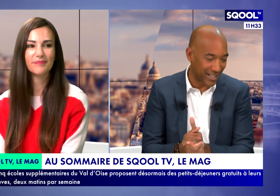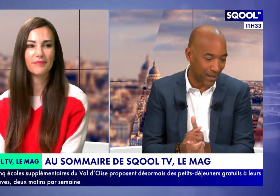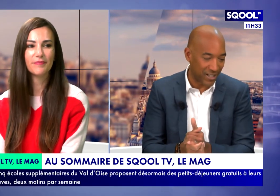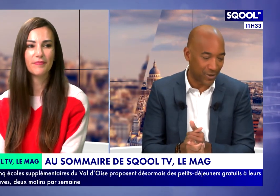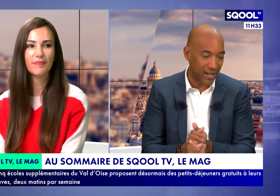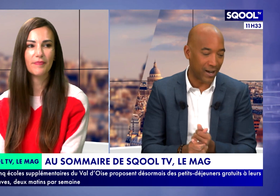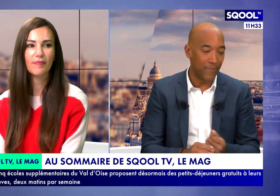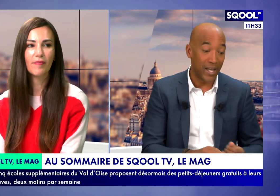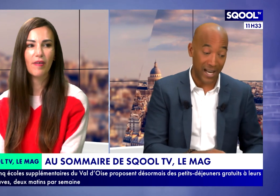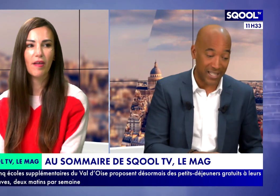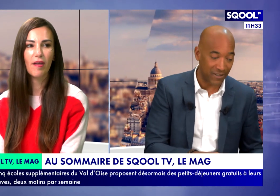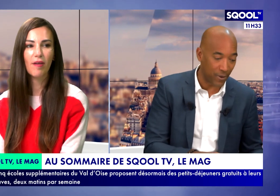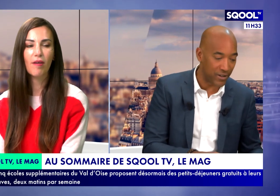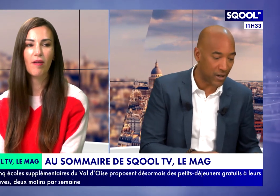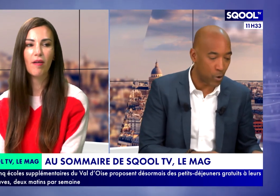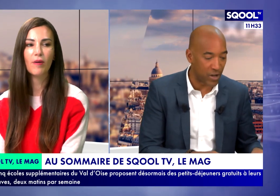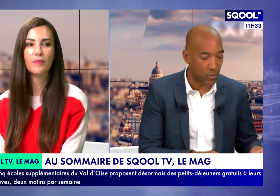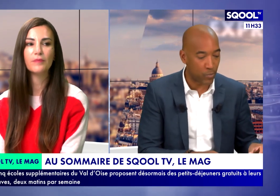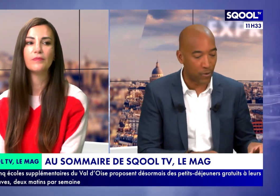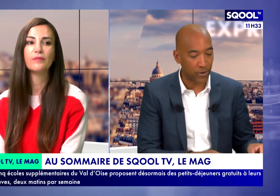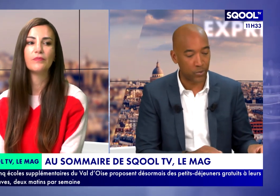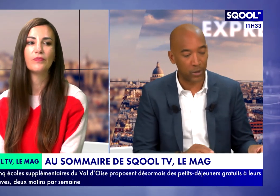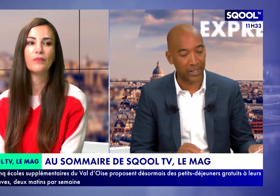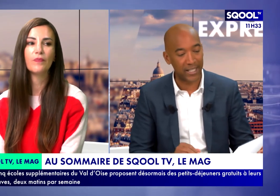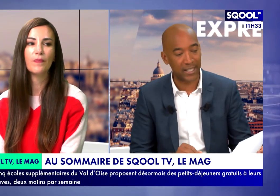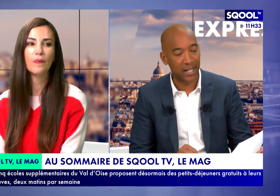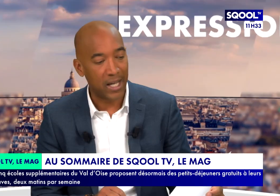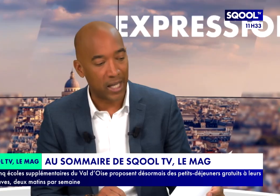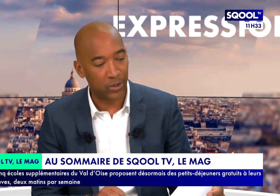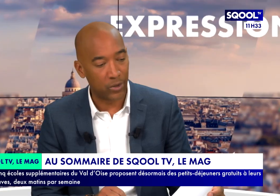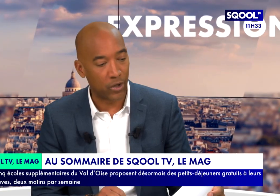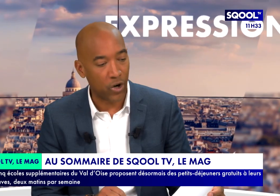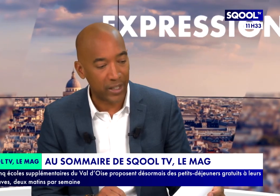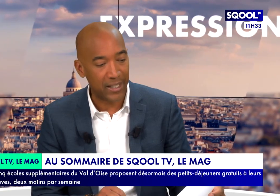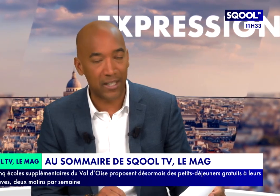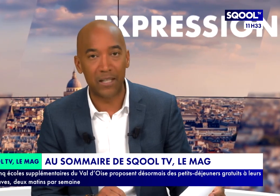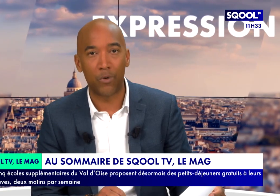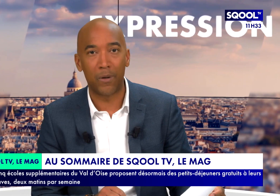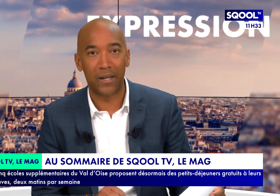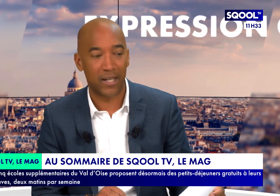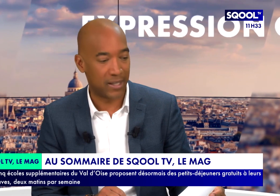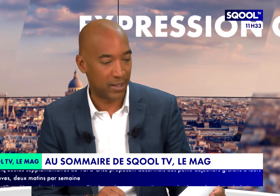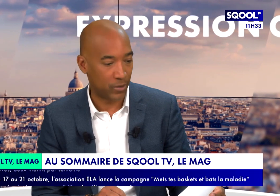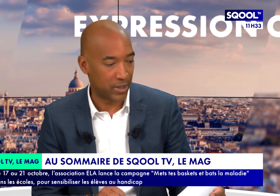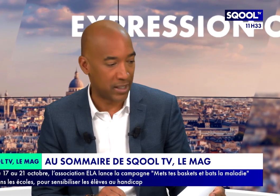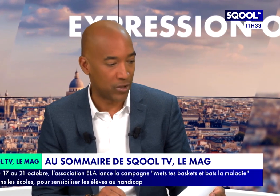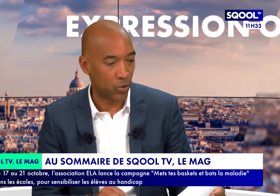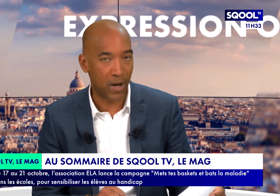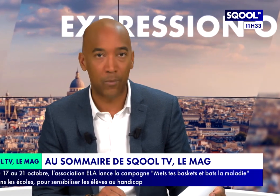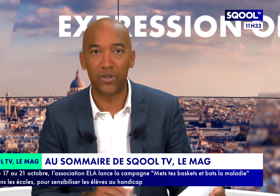interprète scolaire, LSF, professeur accompagnement pour enfants sourds et autrices, de grands guides des signes pour bébés et c'est aux éditions Marabout. Tiens,